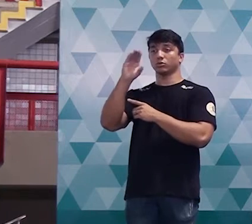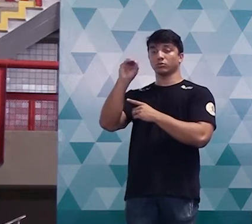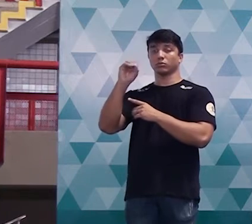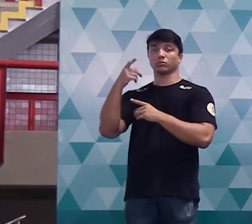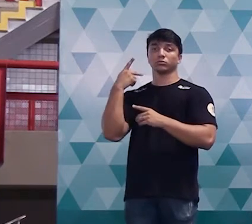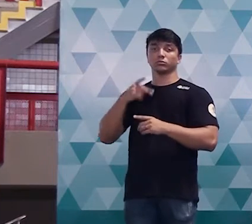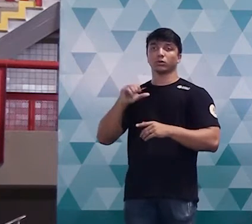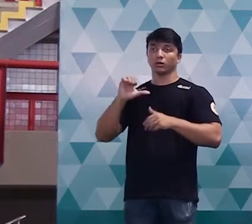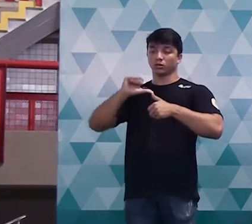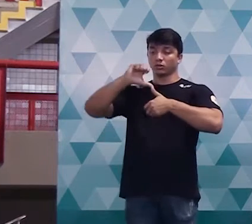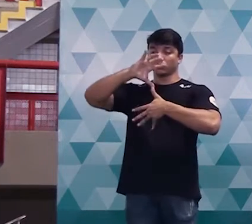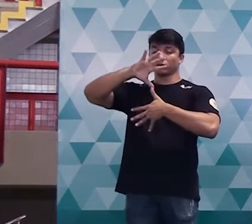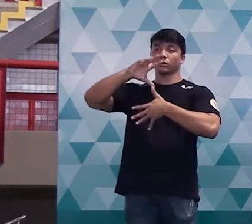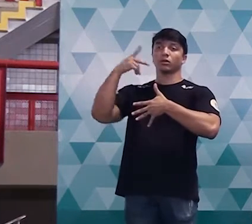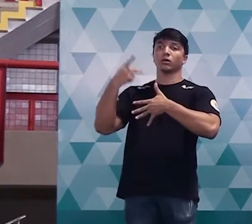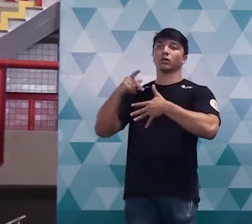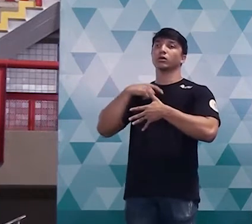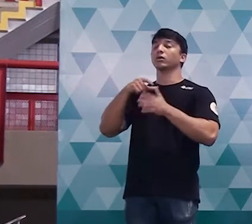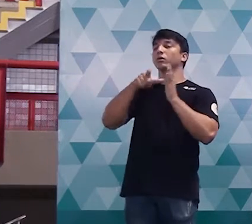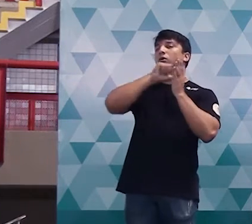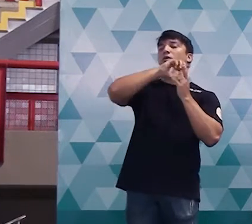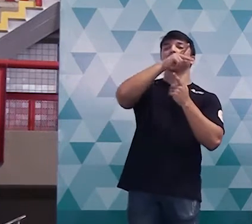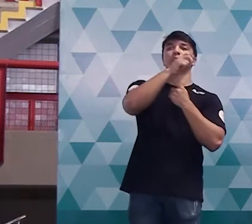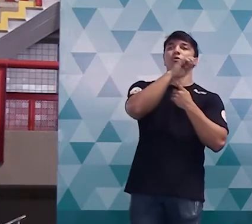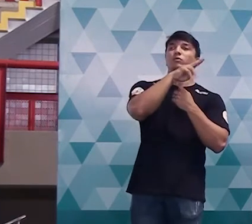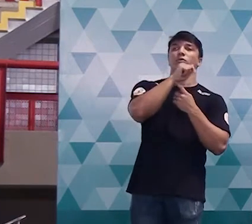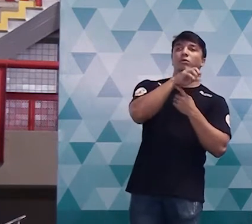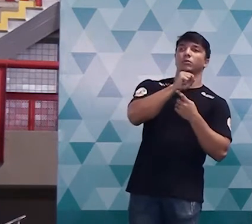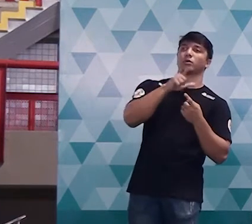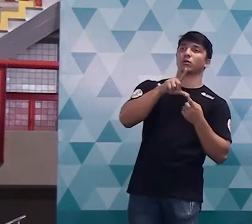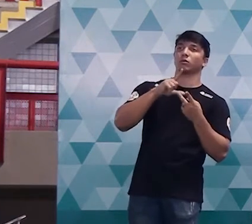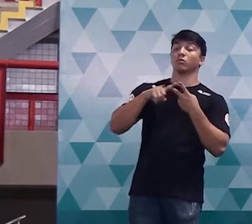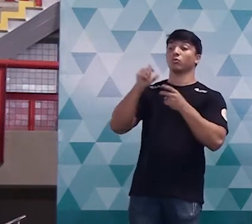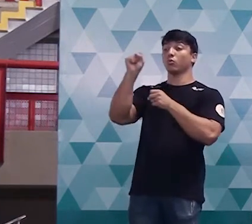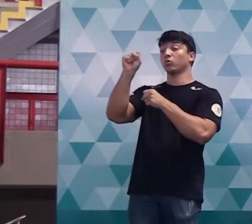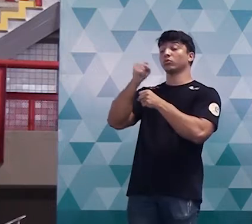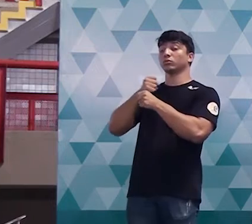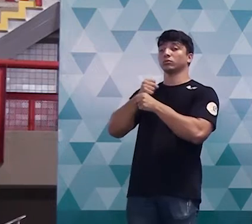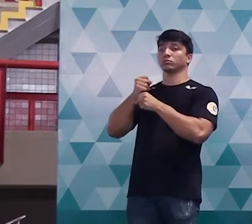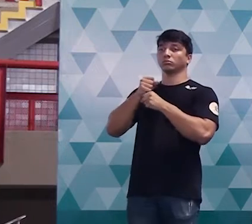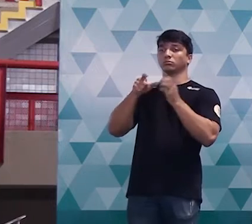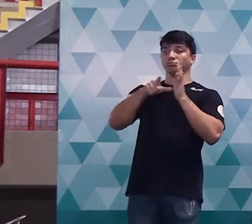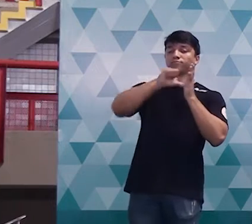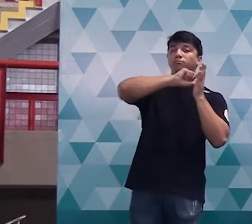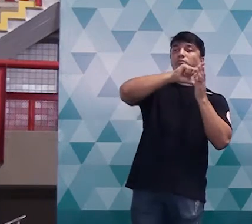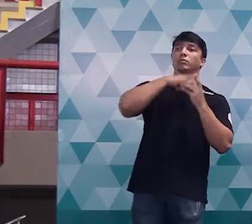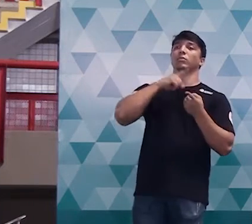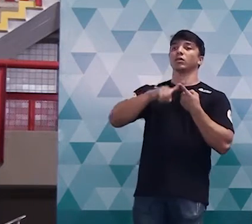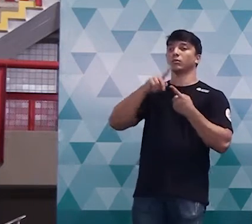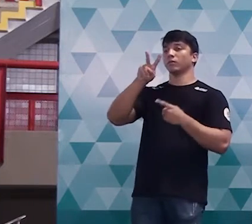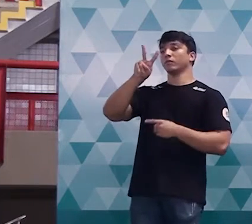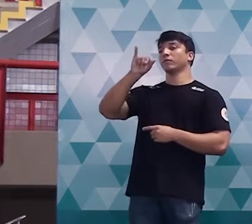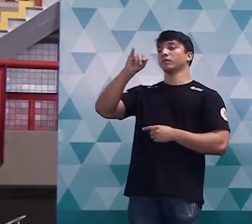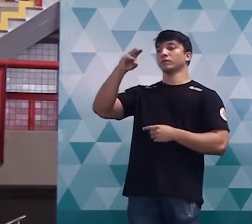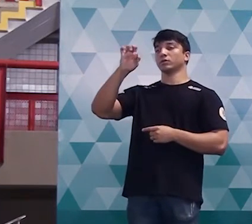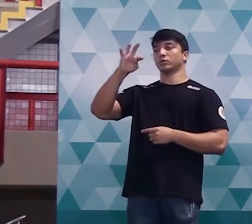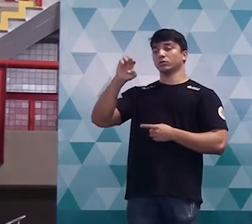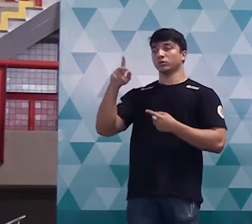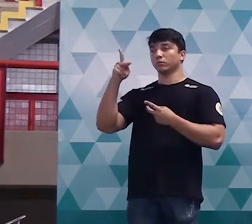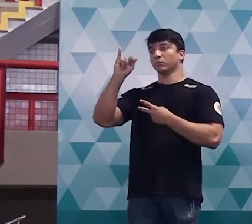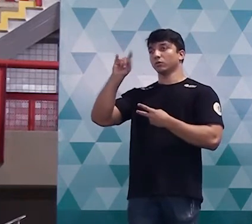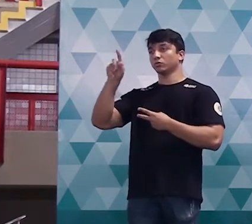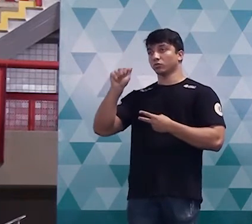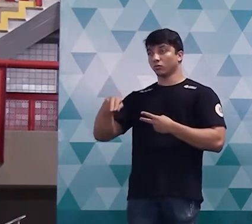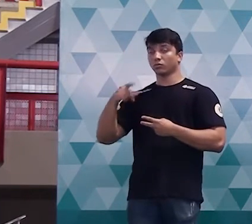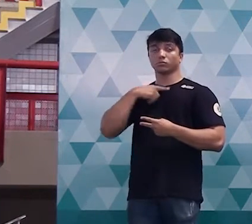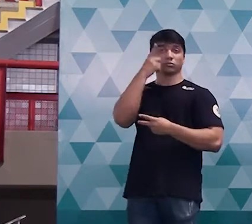do Amazonas, antes mesmo de Pedro Álvares Cabral chegar, 8 anos antes dele chegar aqui. Vicente Pinzon,